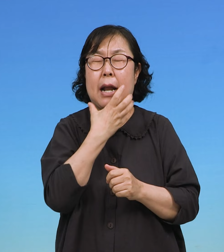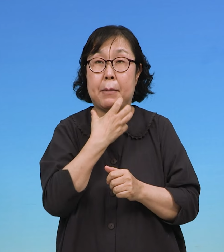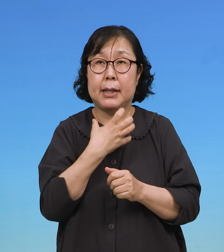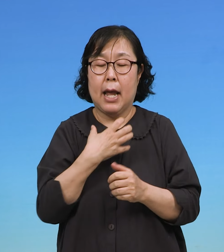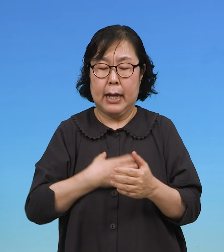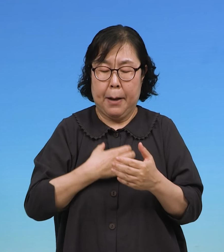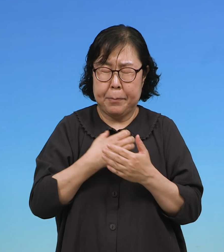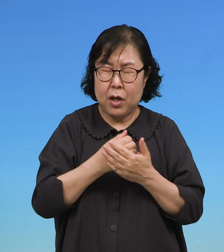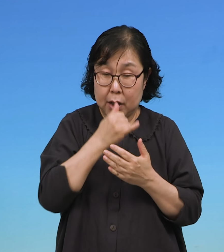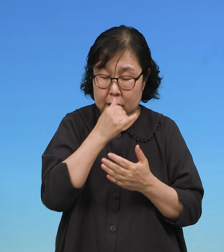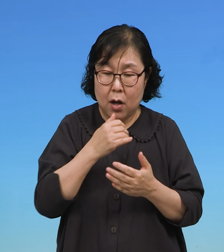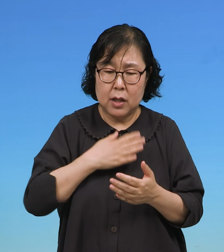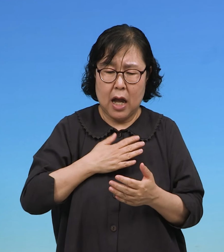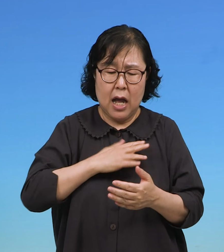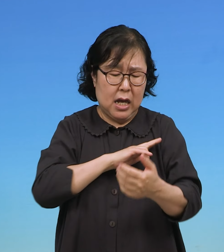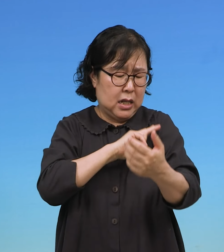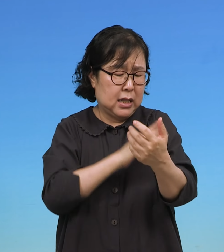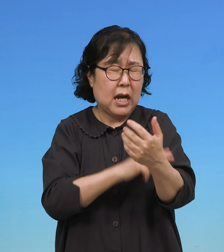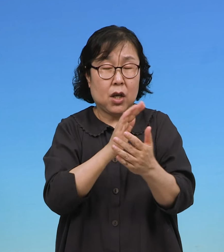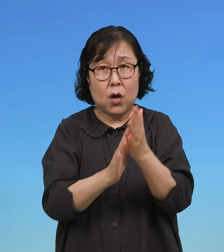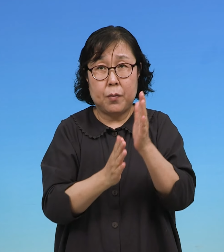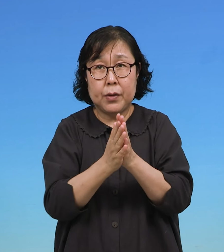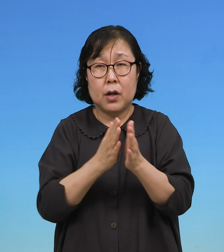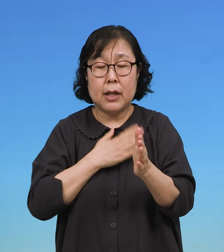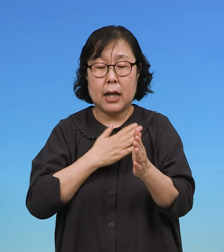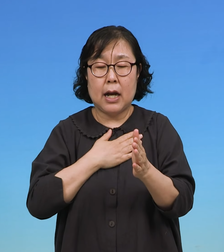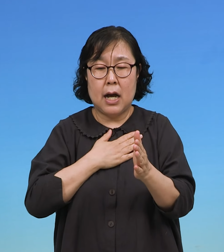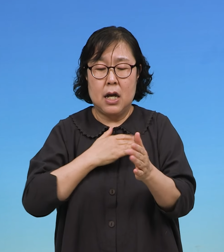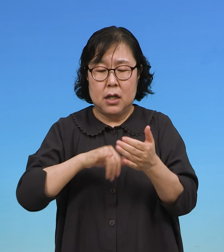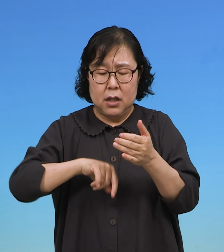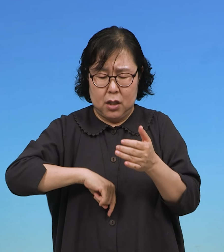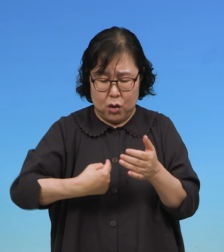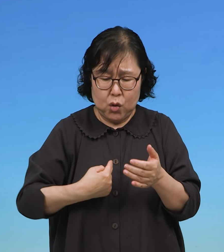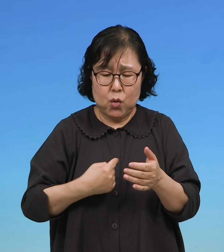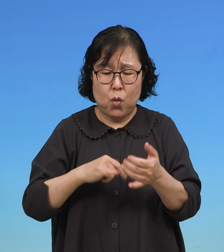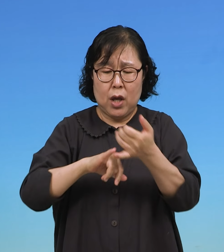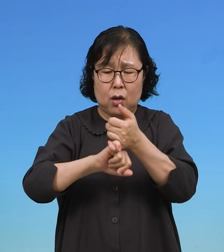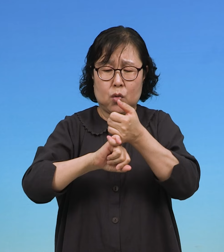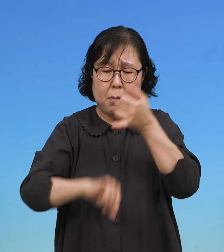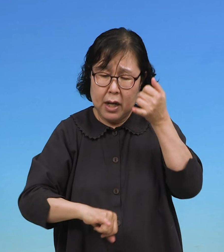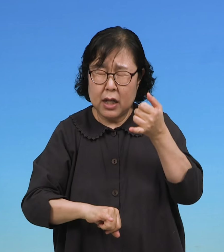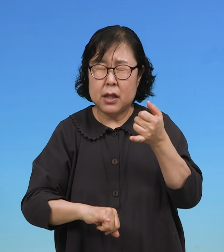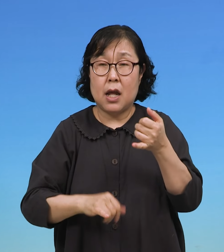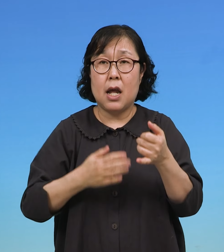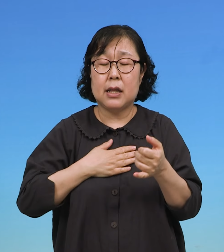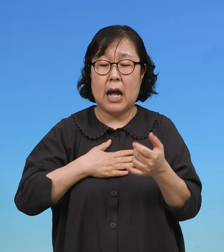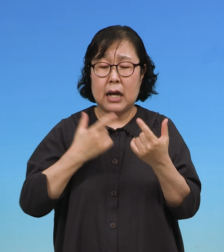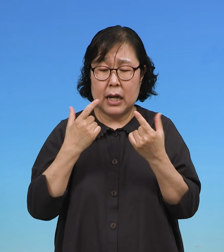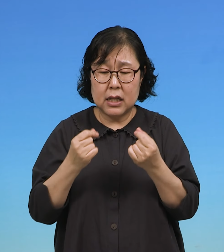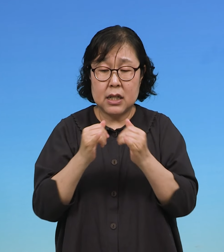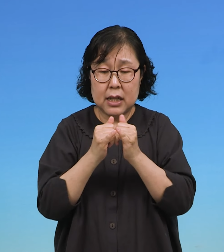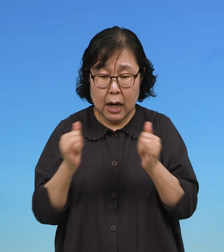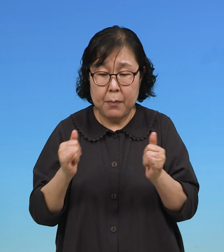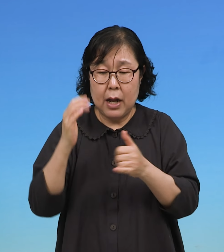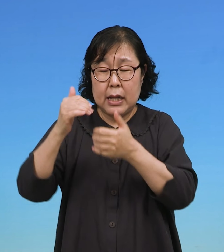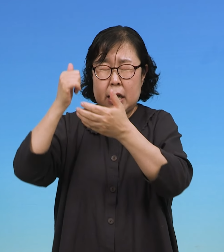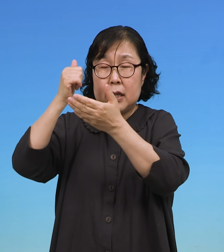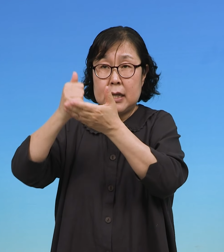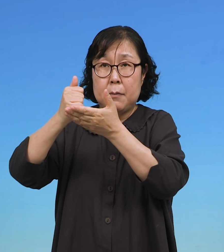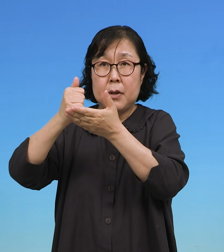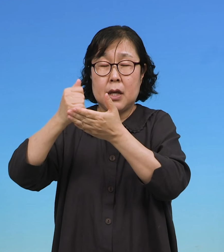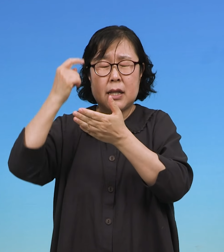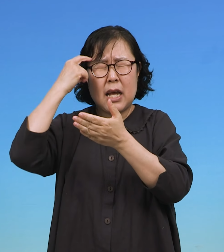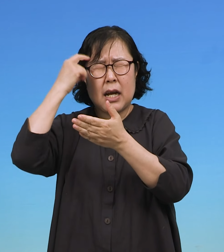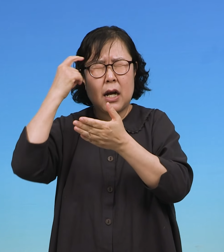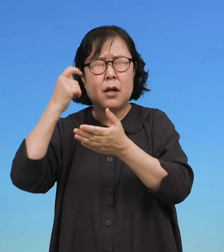있었습니까? 이 자격 없는 나, 내가 파기해버린 나, 13년을 허송해버린 나 같은 것을 하나님께서